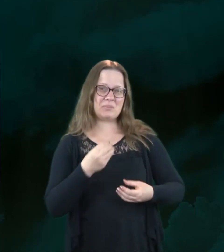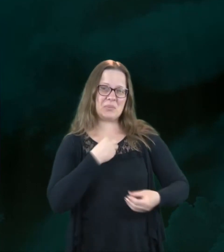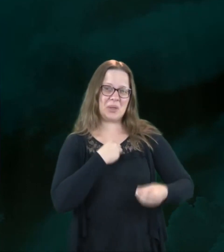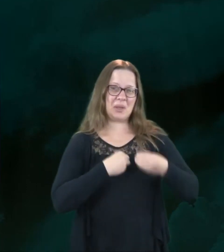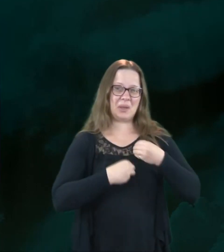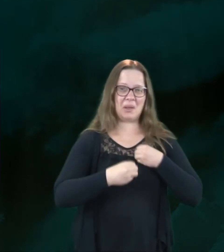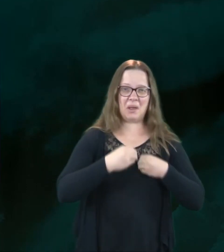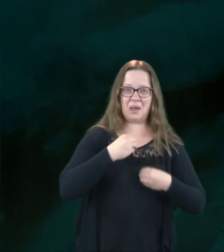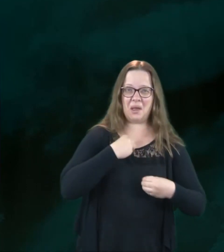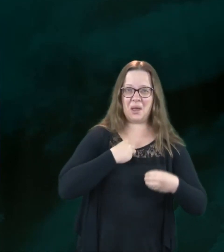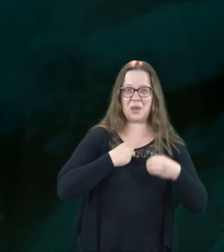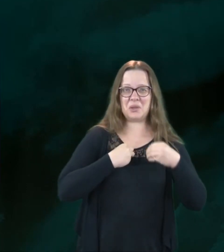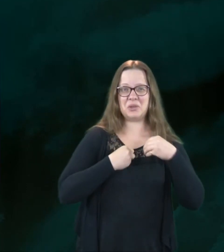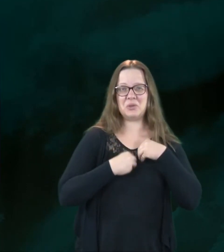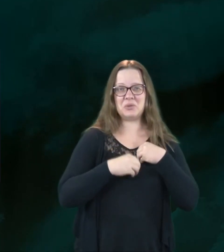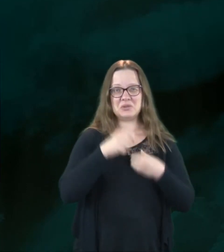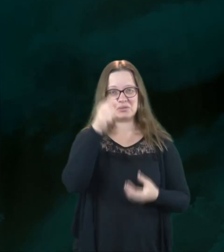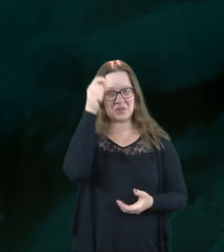bem. Então